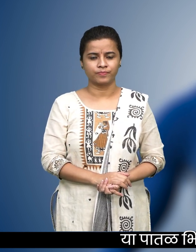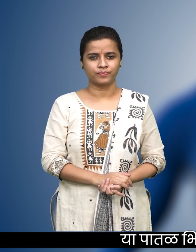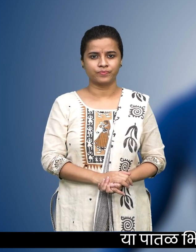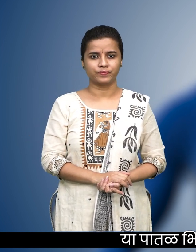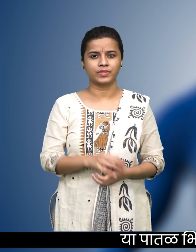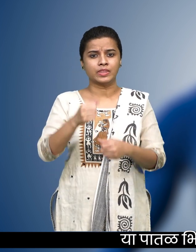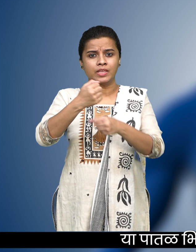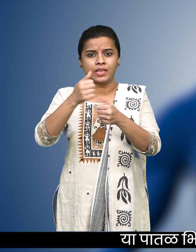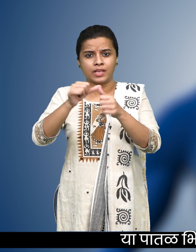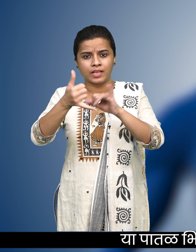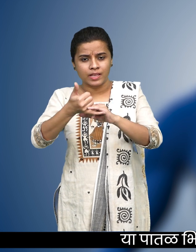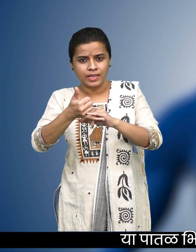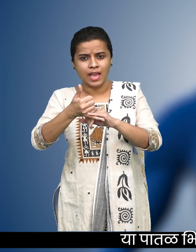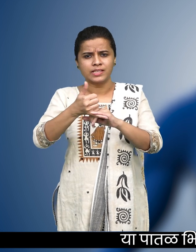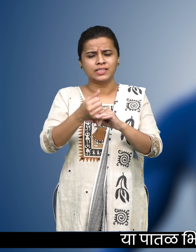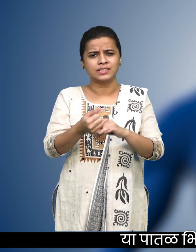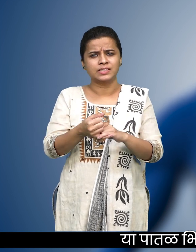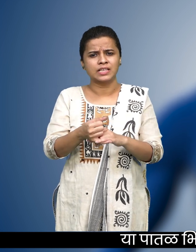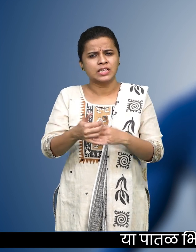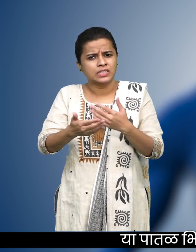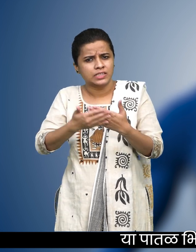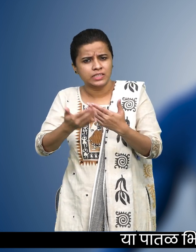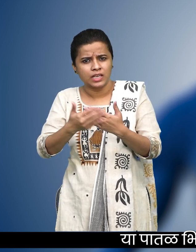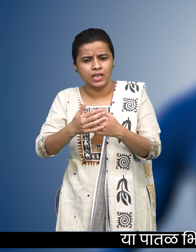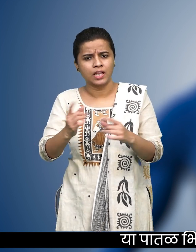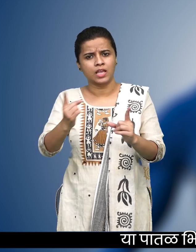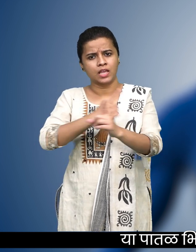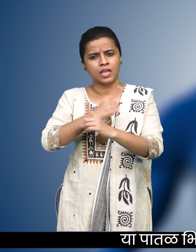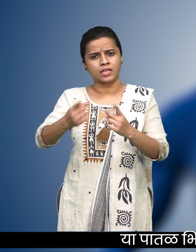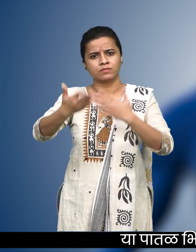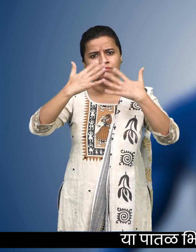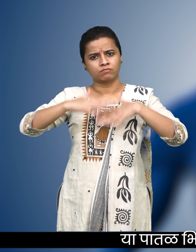या पातळ भिंतींवर वायूंची देवाणघेवाण सहज होऊ शकते.